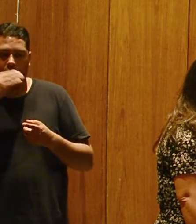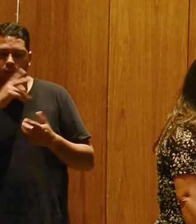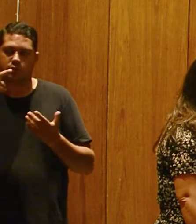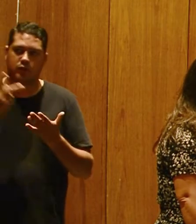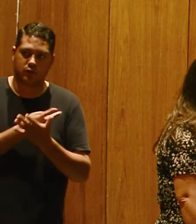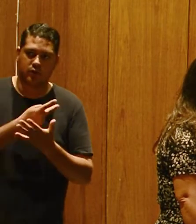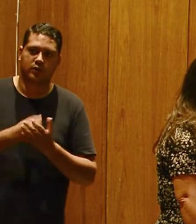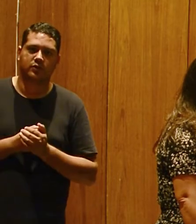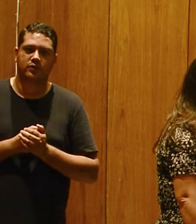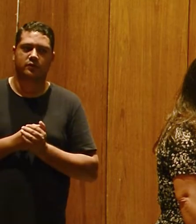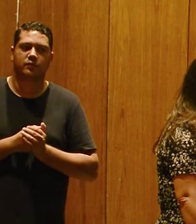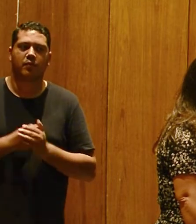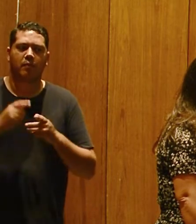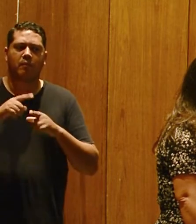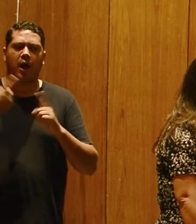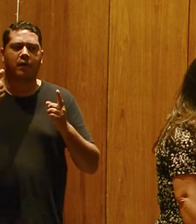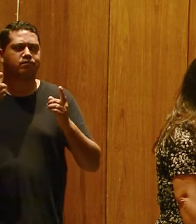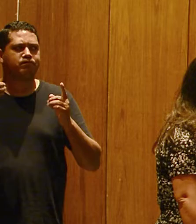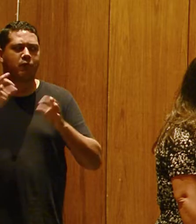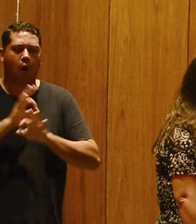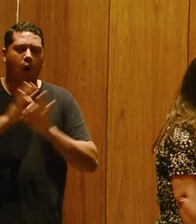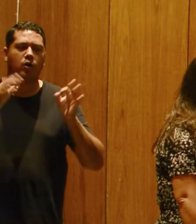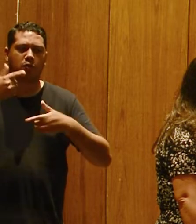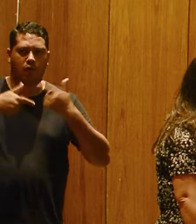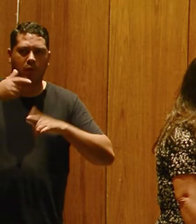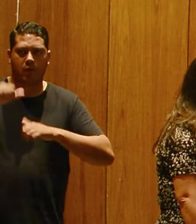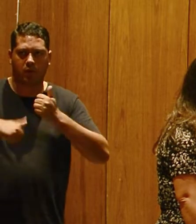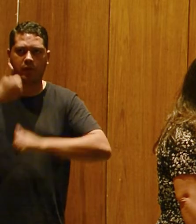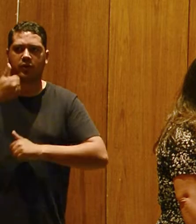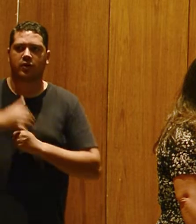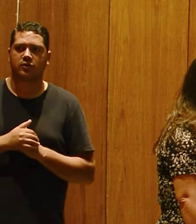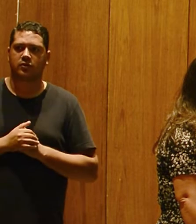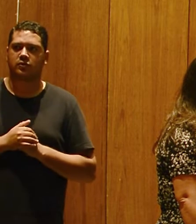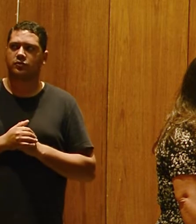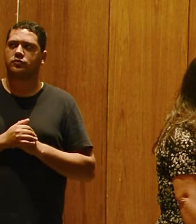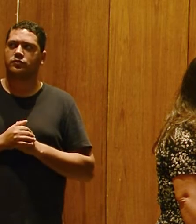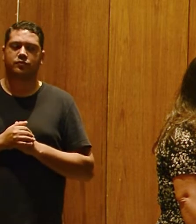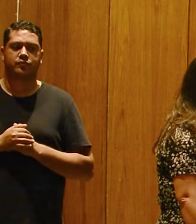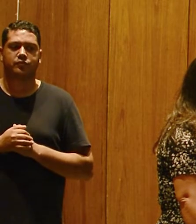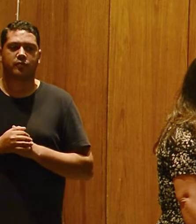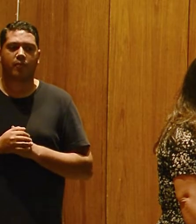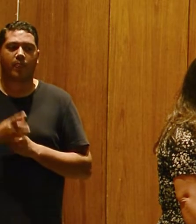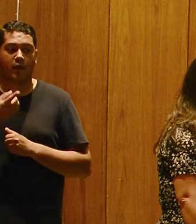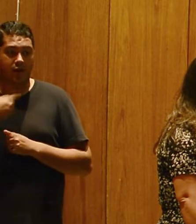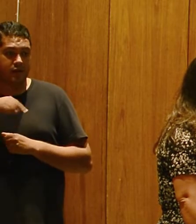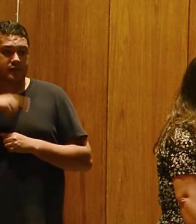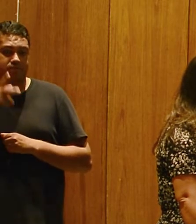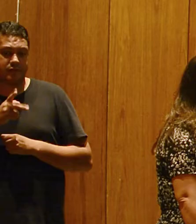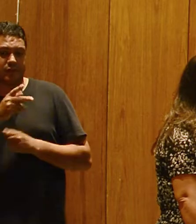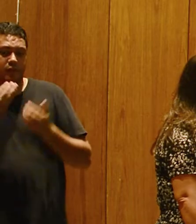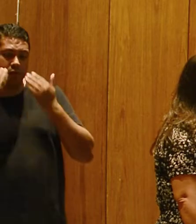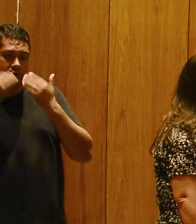acontece. Mas é incrível esse trabalho da reabilitação e a gente sempre coloca